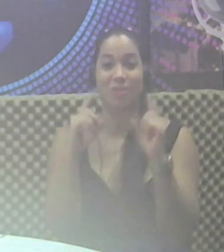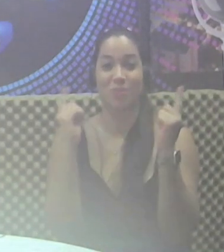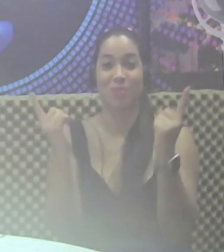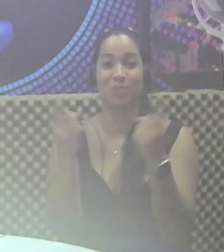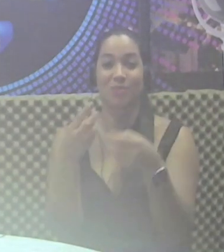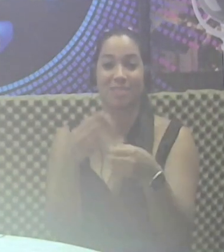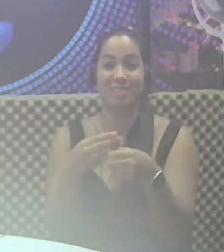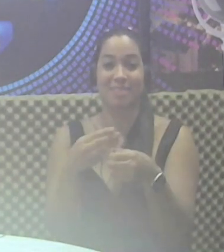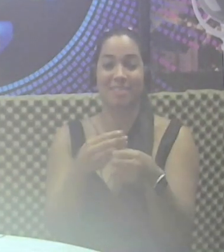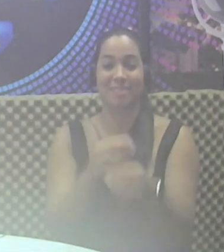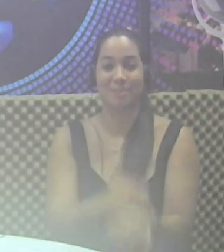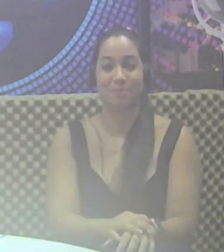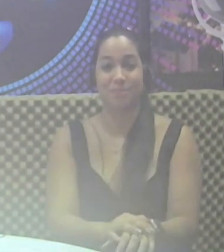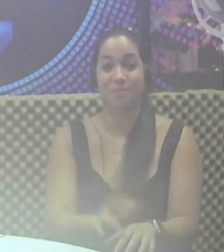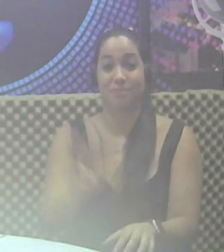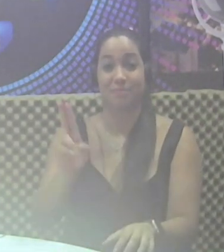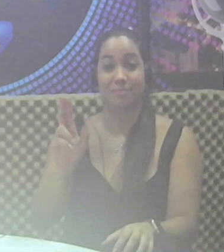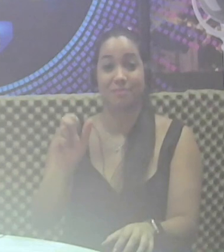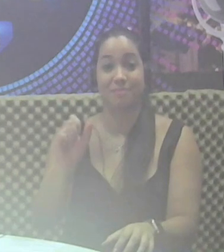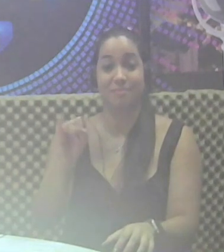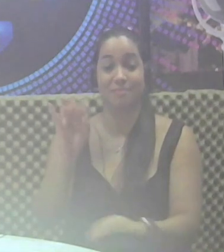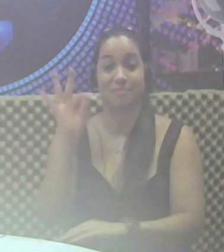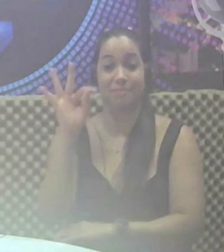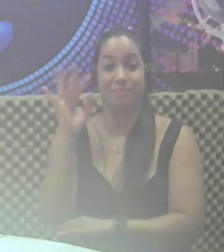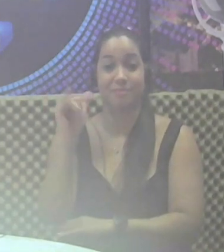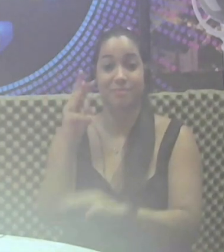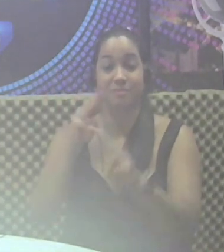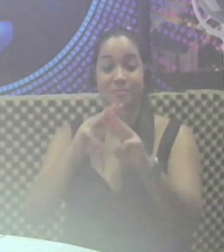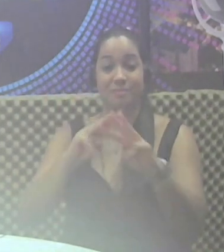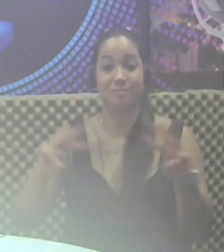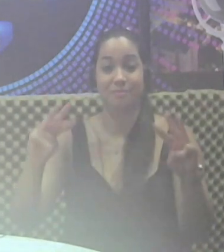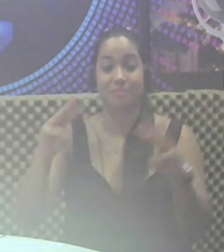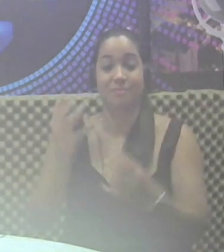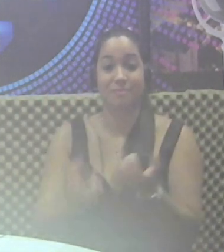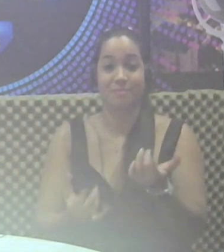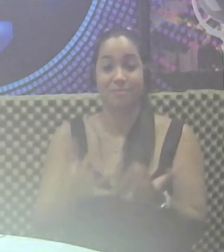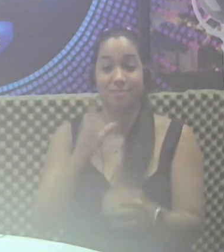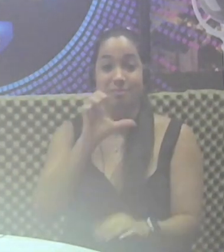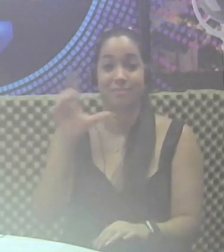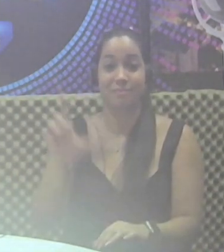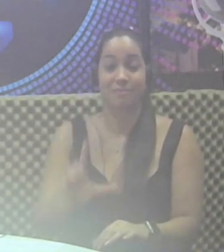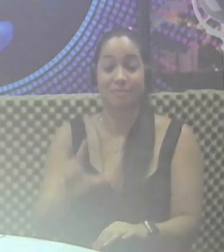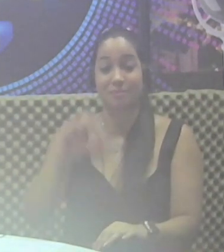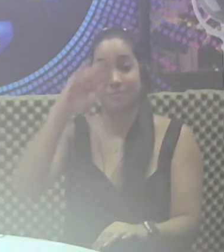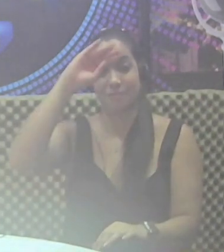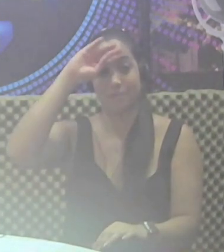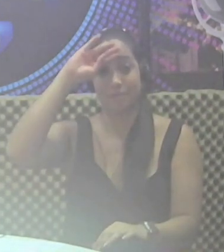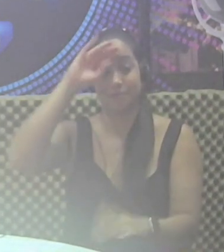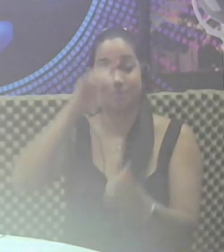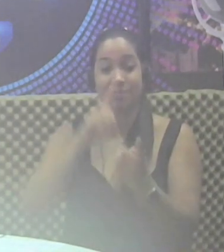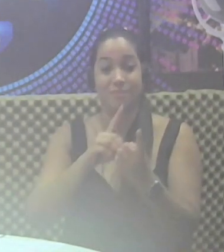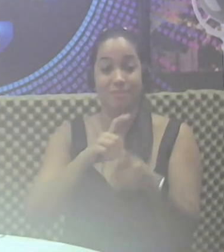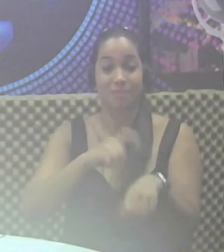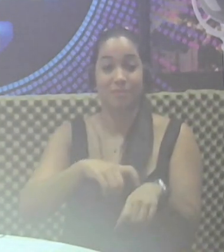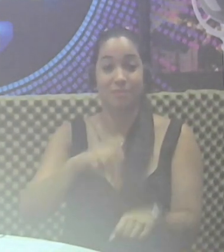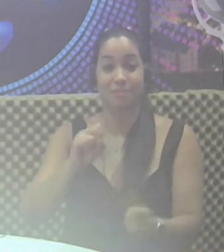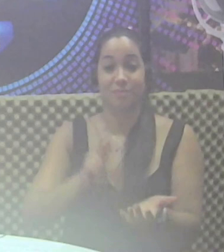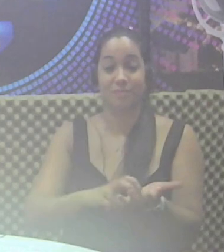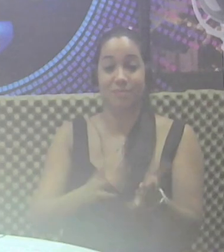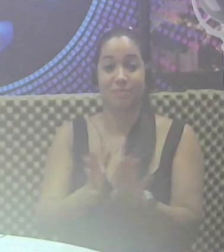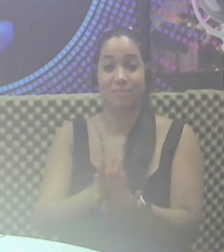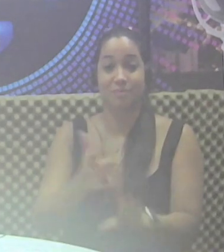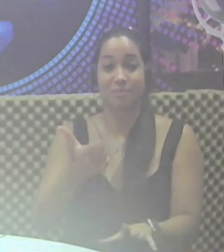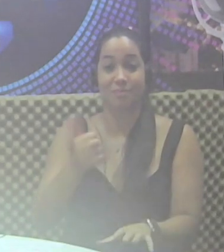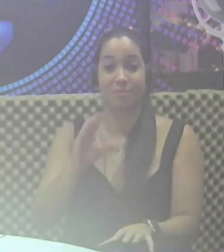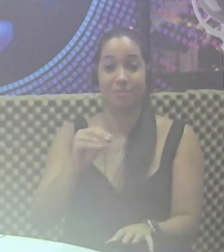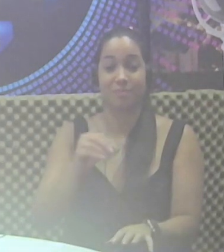município. Nas UAIs dos bairros Tibere, Martins, Planalto, Luizotti e Pampulha, o atendimento vai de 8 da manhã até 9 da